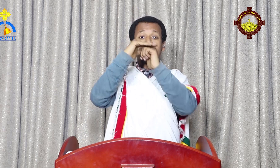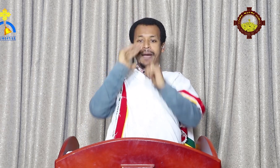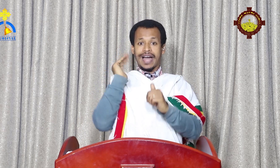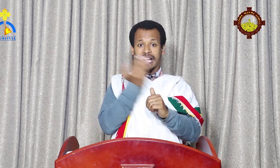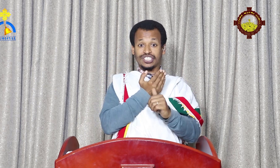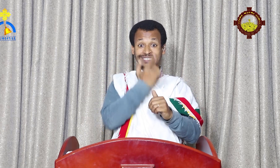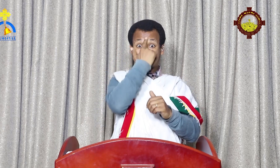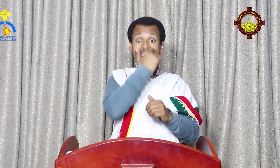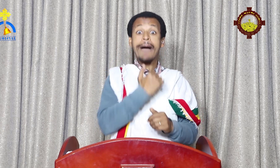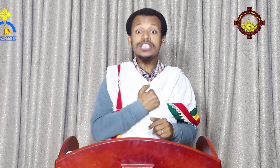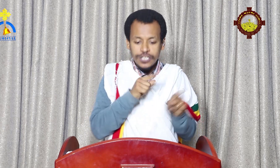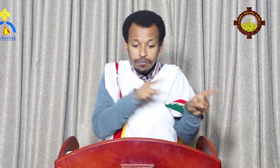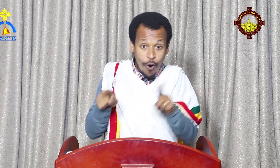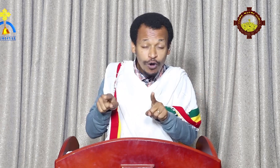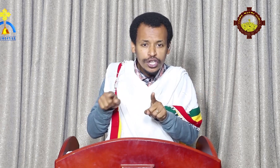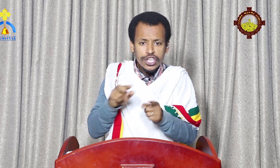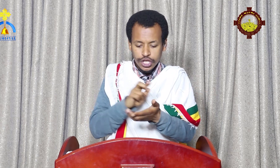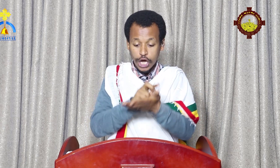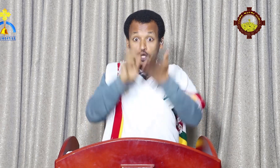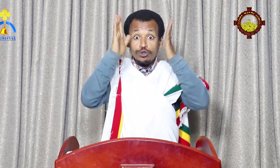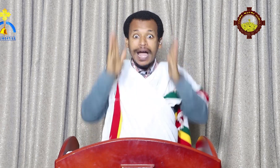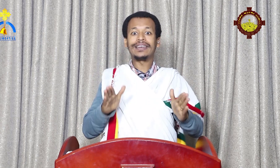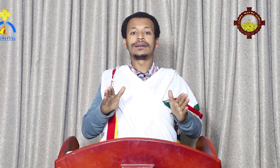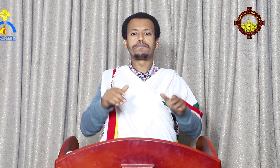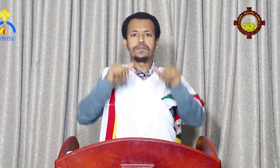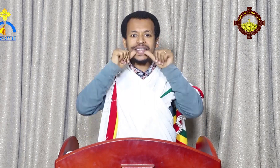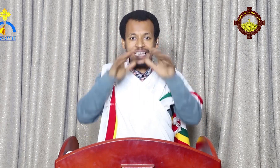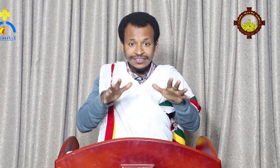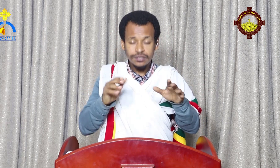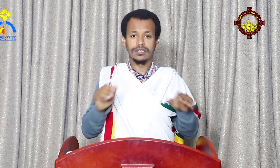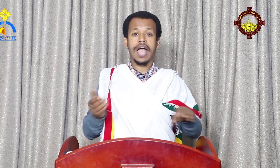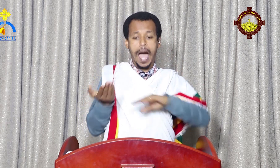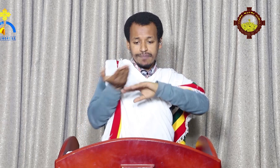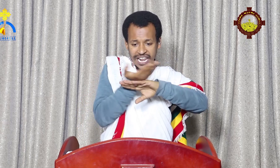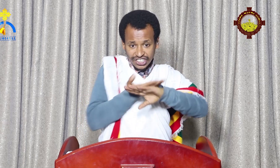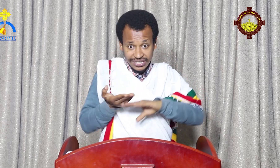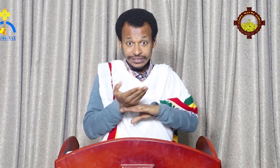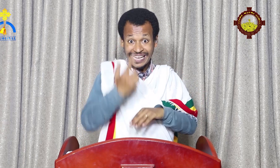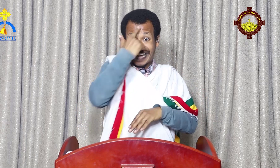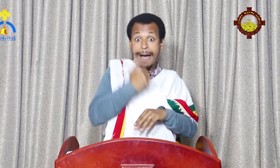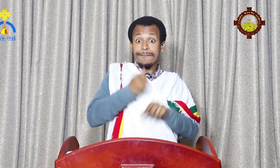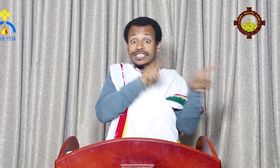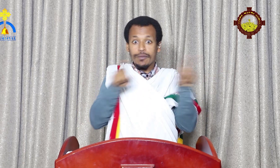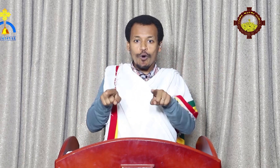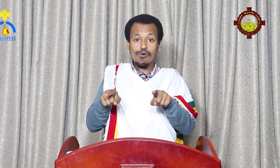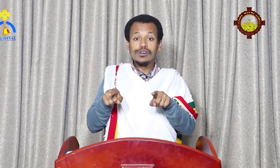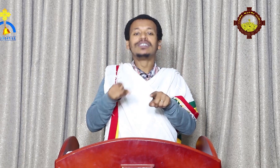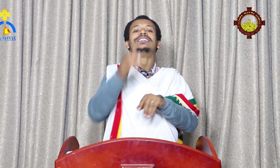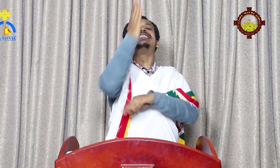እግዚአብሔር አምላካችን ስናምን ደግሞ የቅዱሳን በረከት አማላችነት ካመን ደግሞ